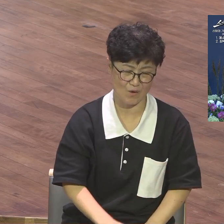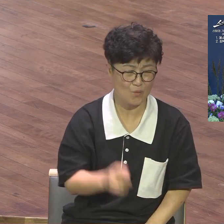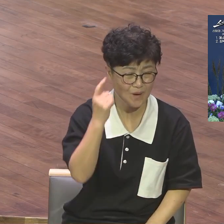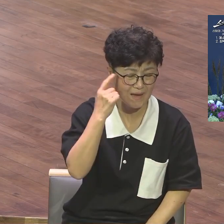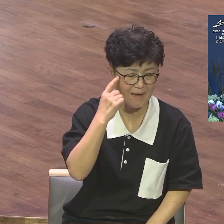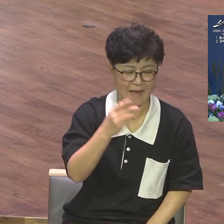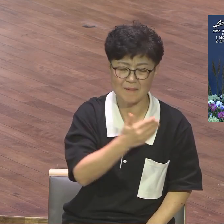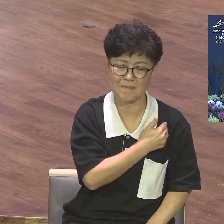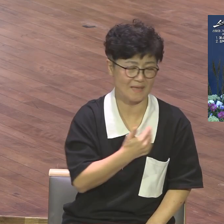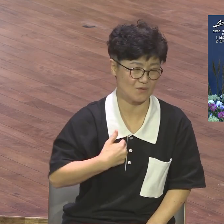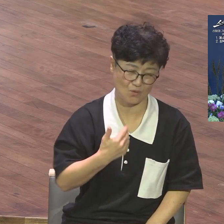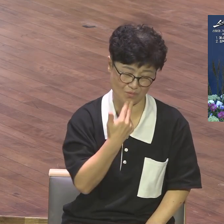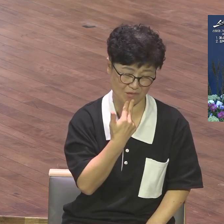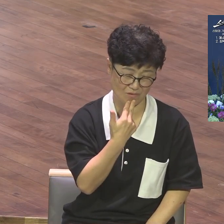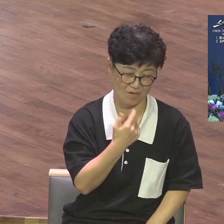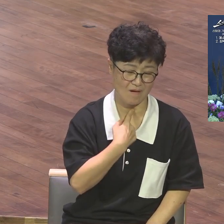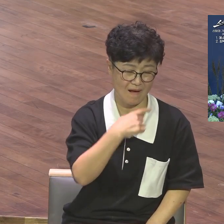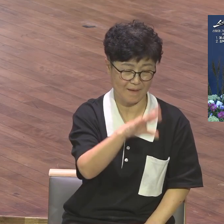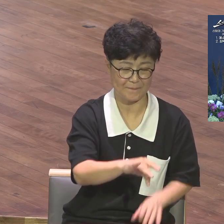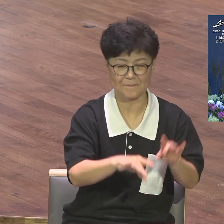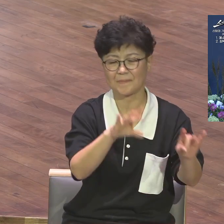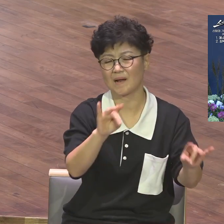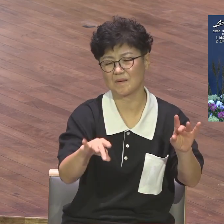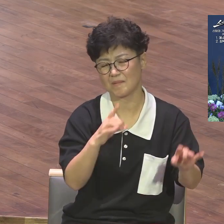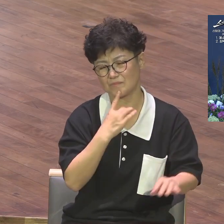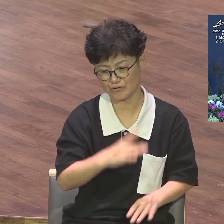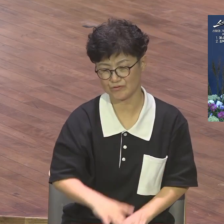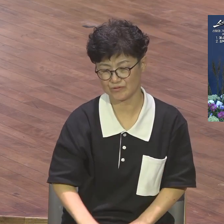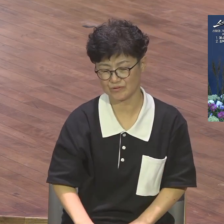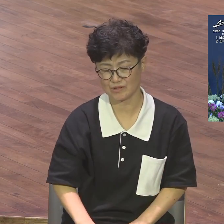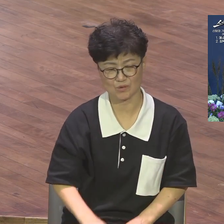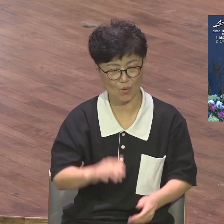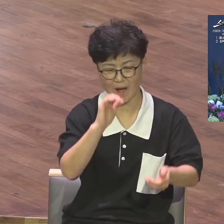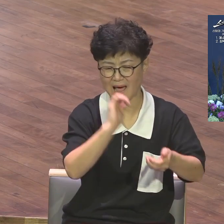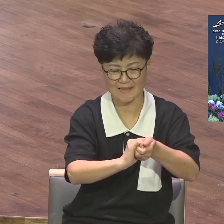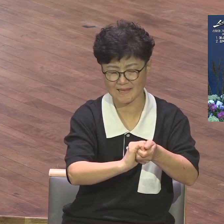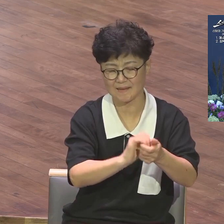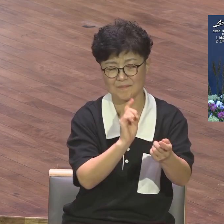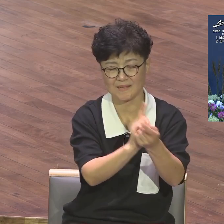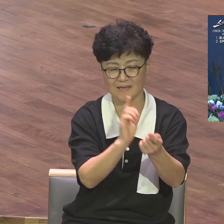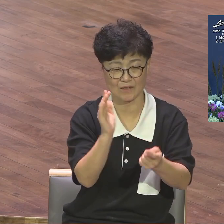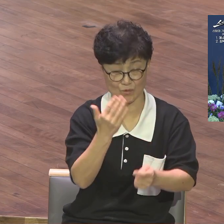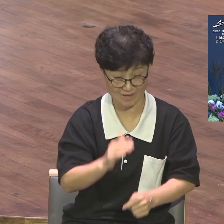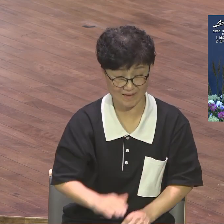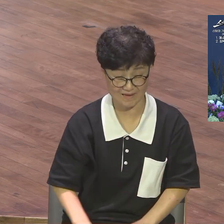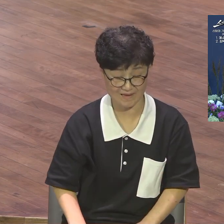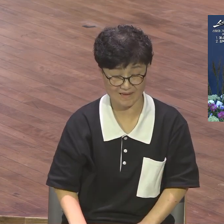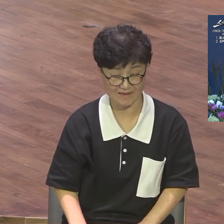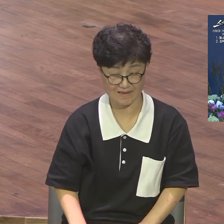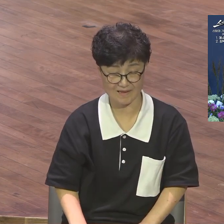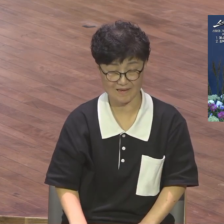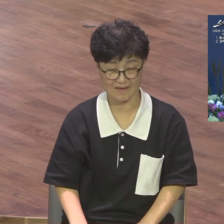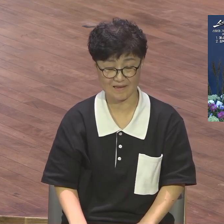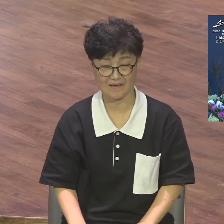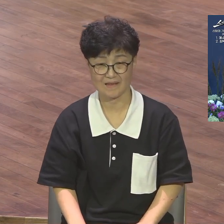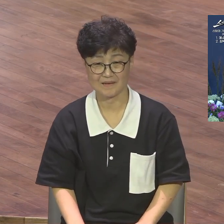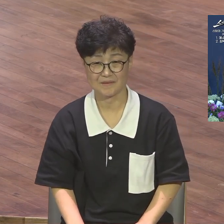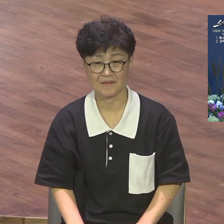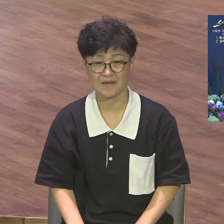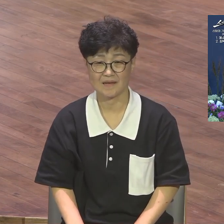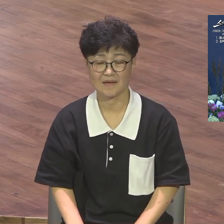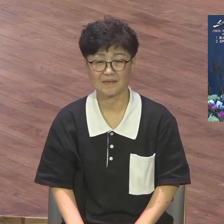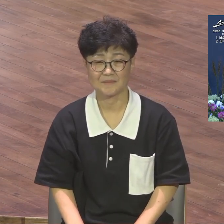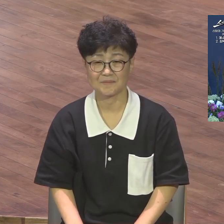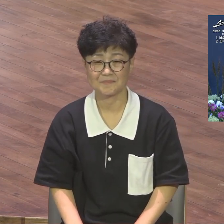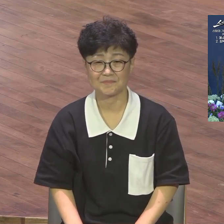수는 없습니다. 반드시 갈급함이 찾아오고 한계가 올 수밖에 없습니다. 그런데 하나님은 버린 자들에게는 유기, 갈급함도 주지